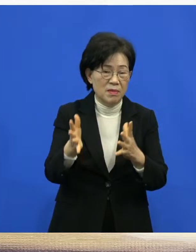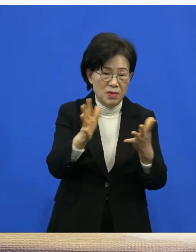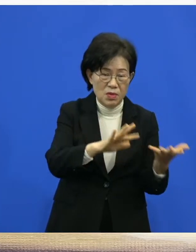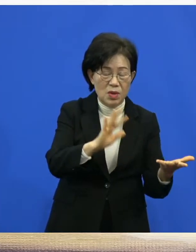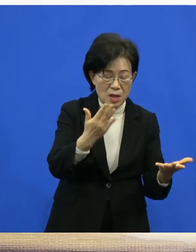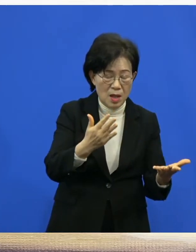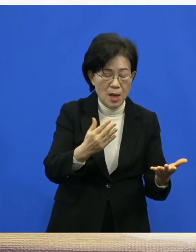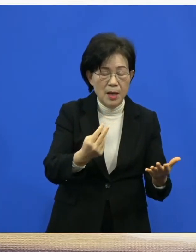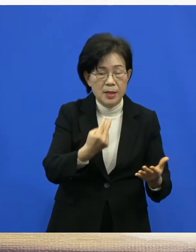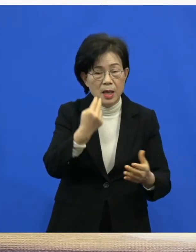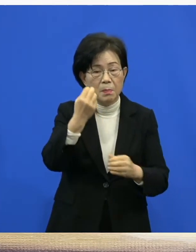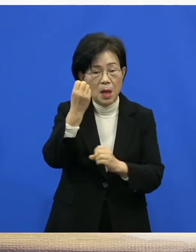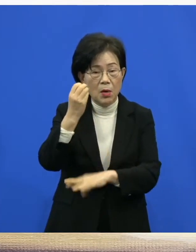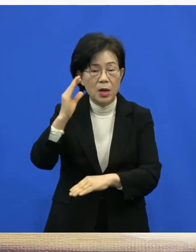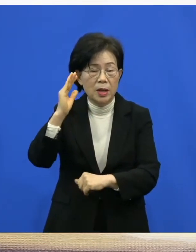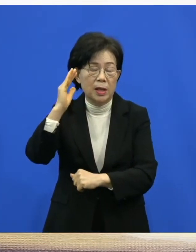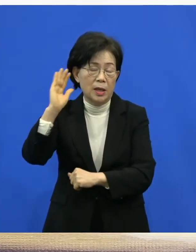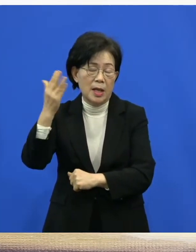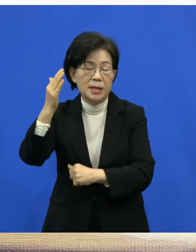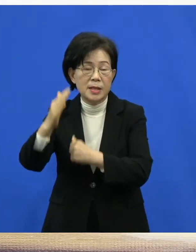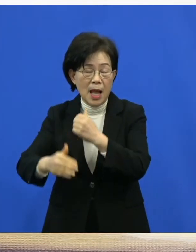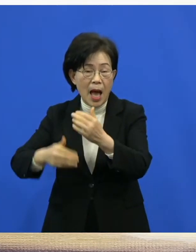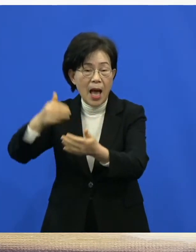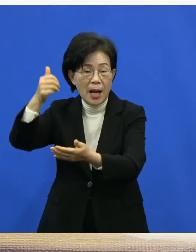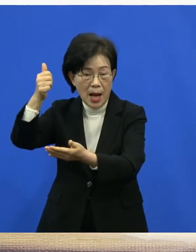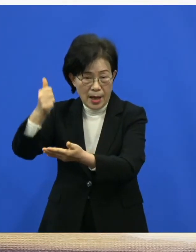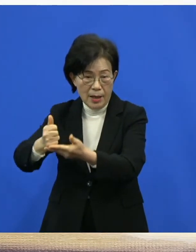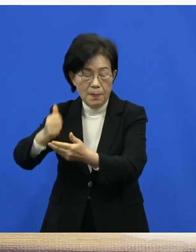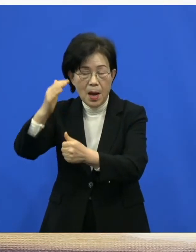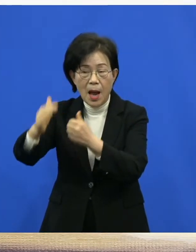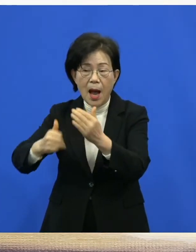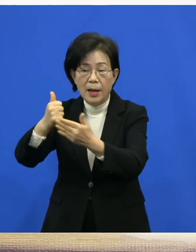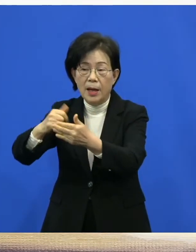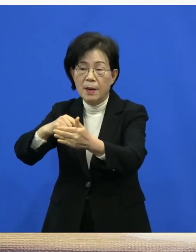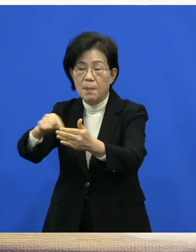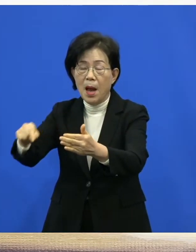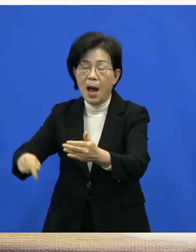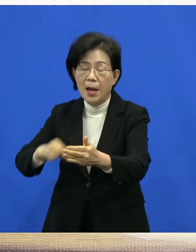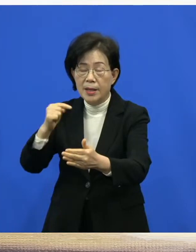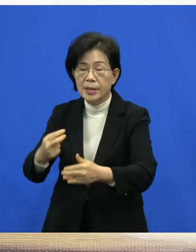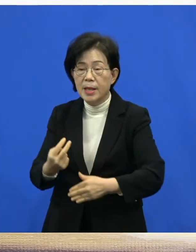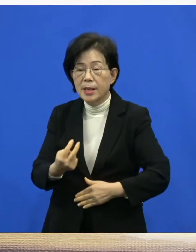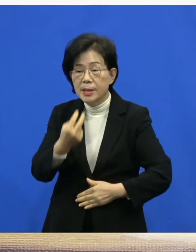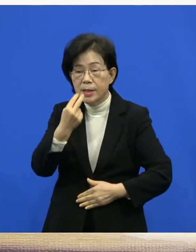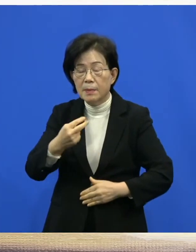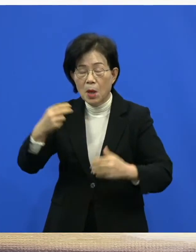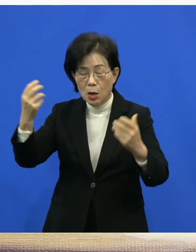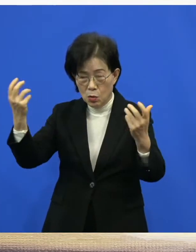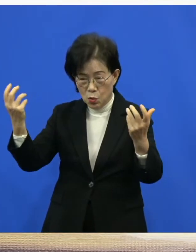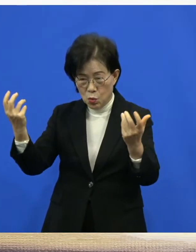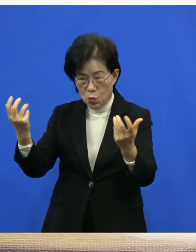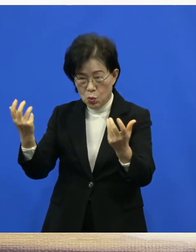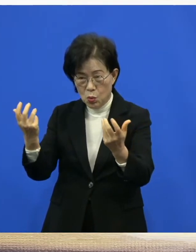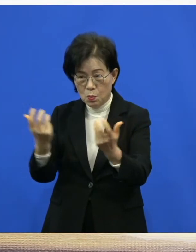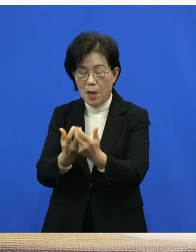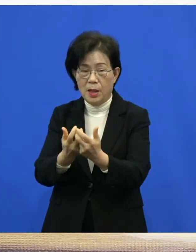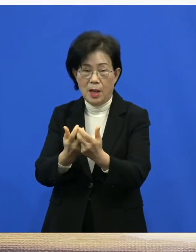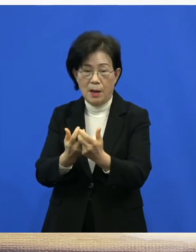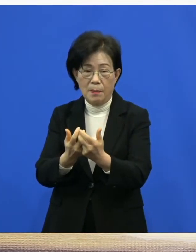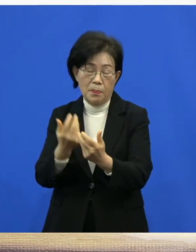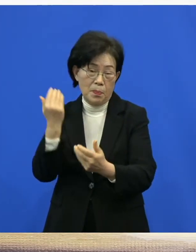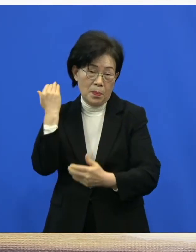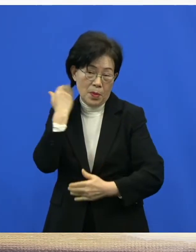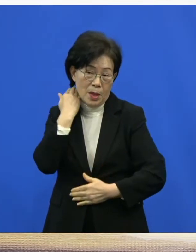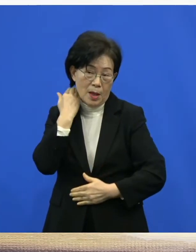생명의 근원 되신 하나님, 그러죠? 하나님 안에서의 생명의 충만함, 그건 눈에 띄지는